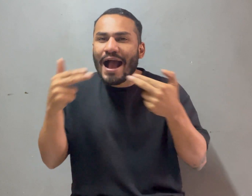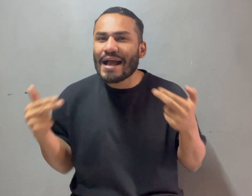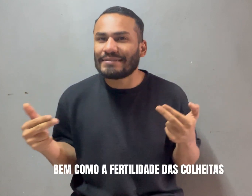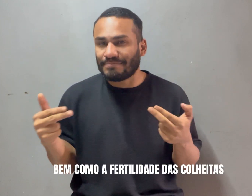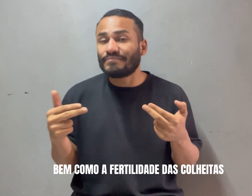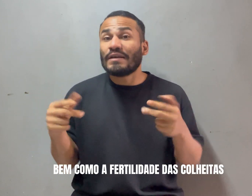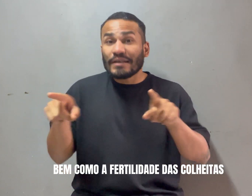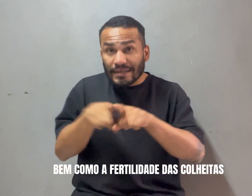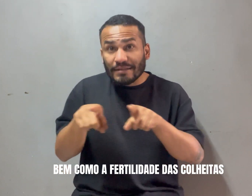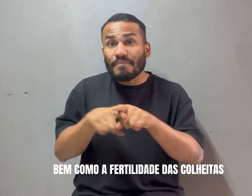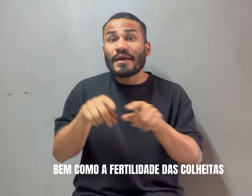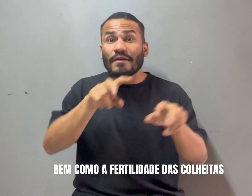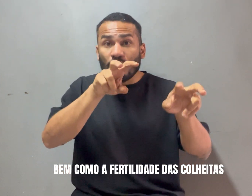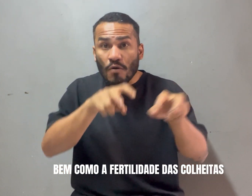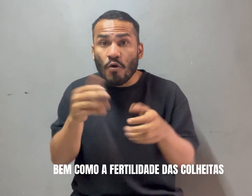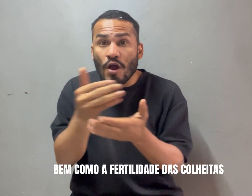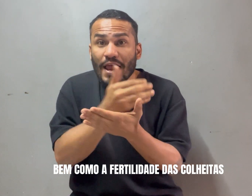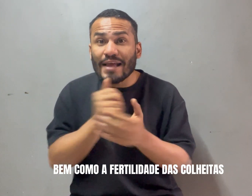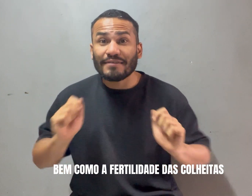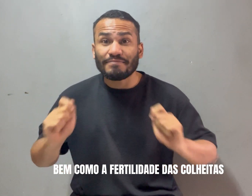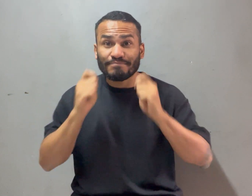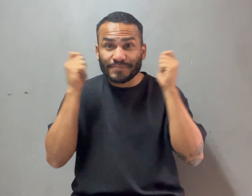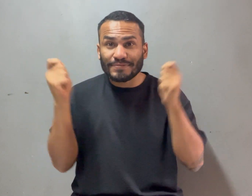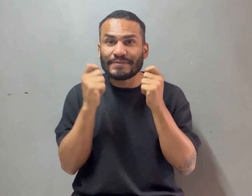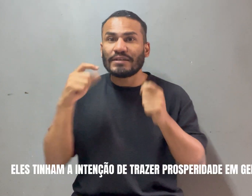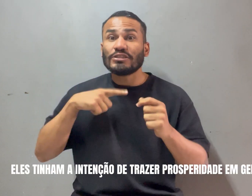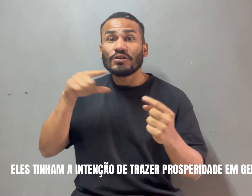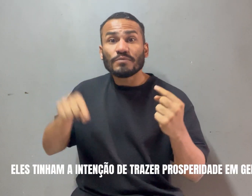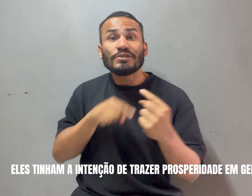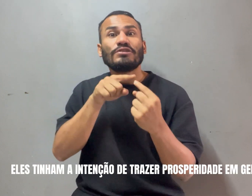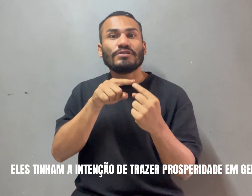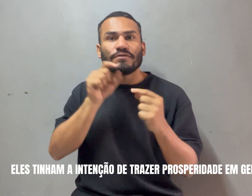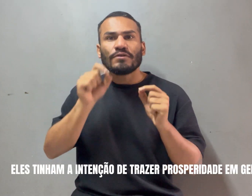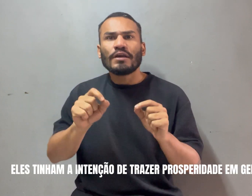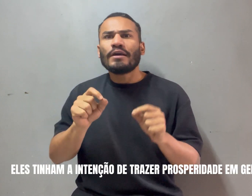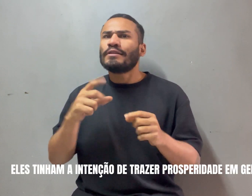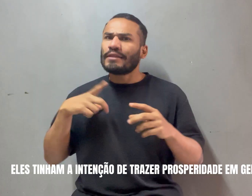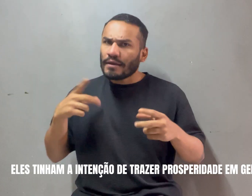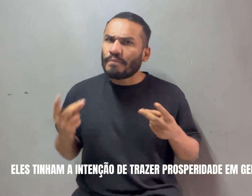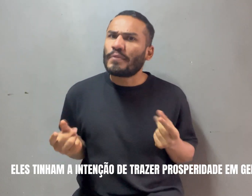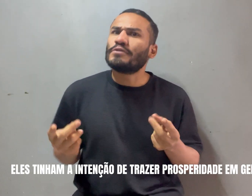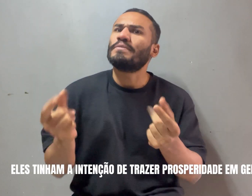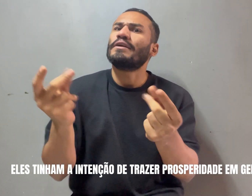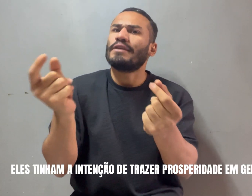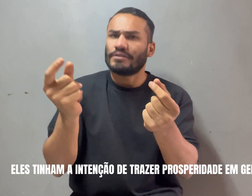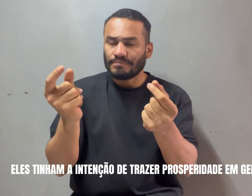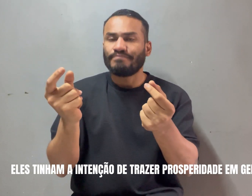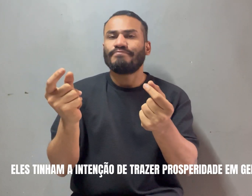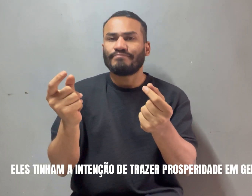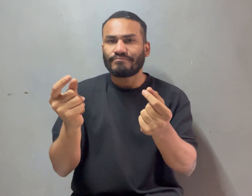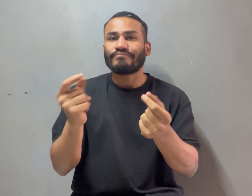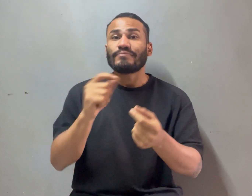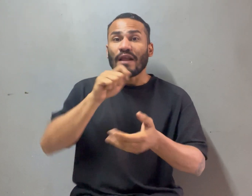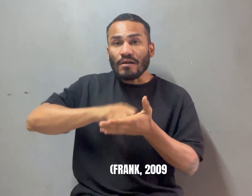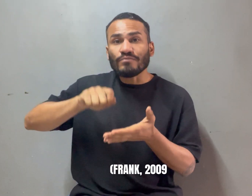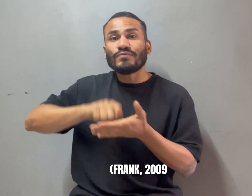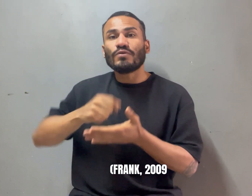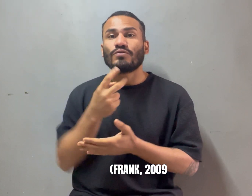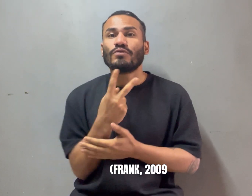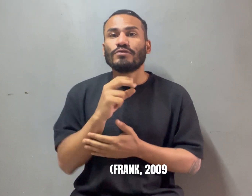bem como a fertilidade das colheitas. Eles tinham a intenção de trazer prosperidade em geral. Frank,